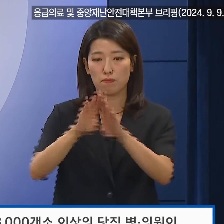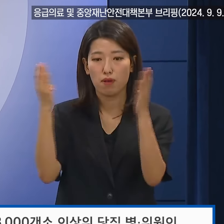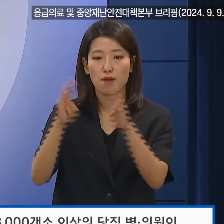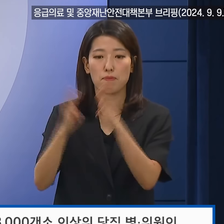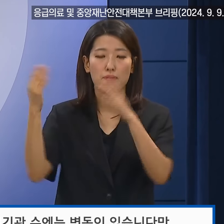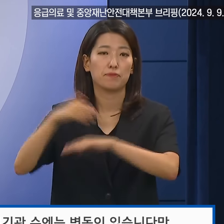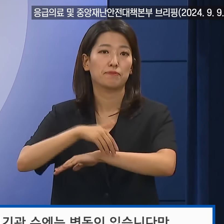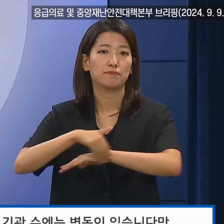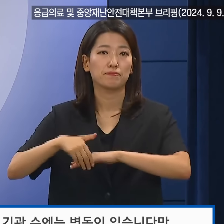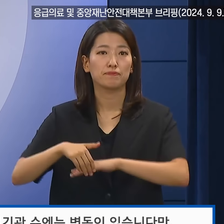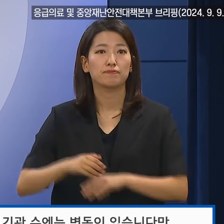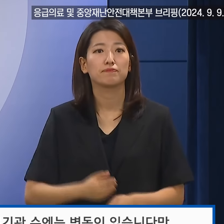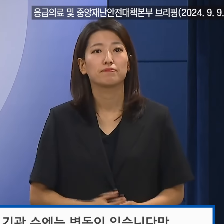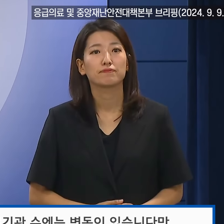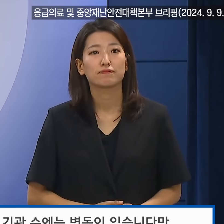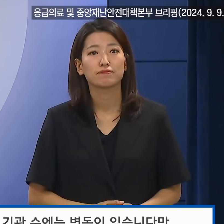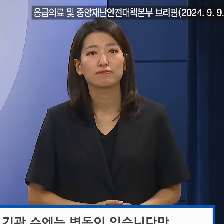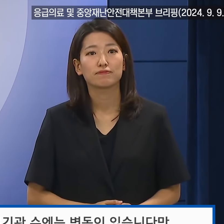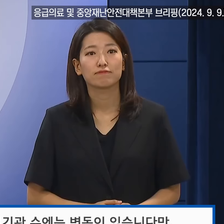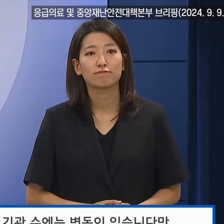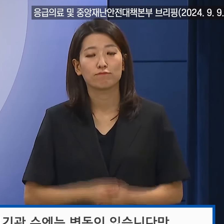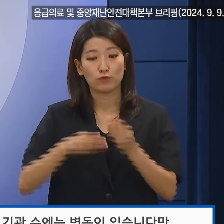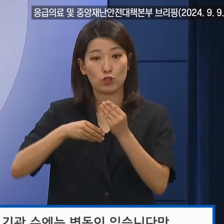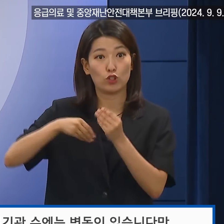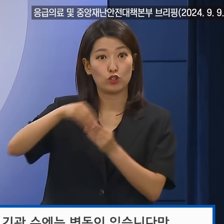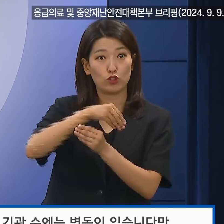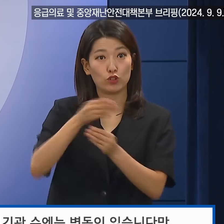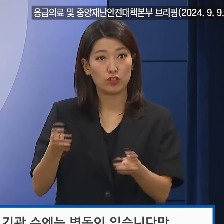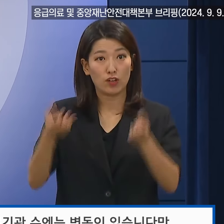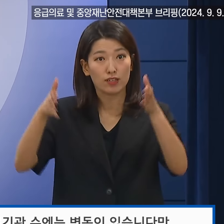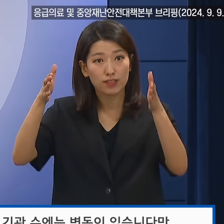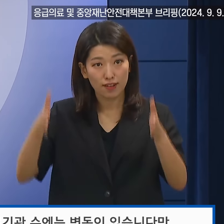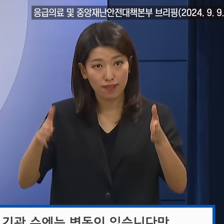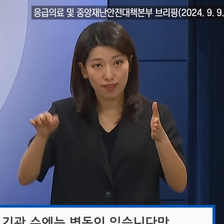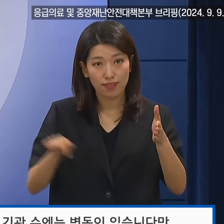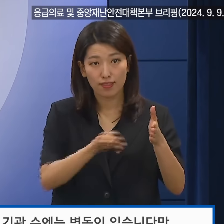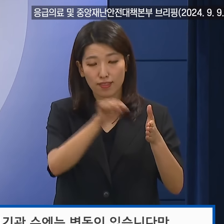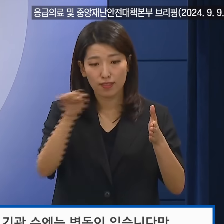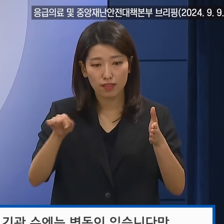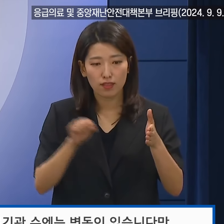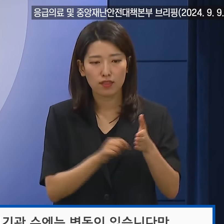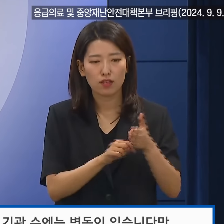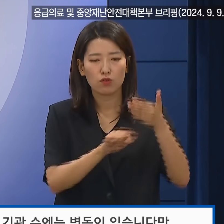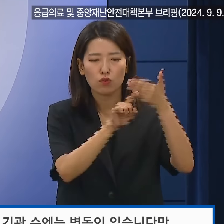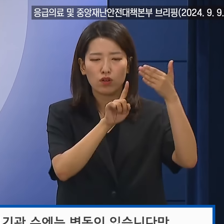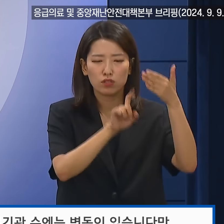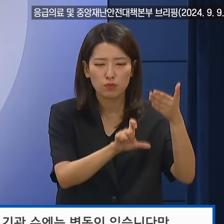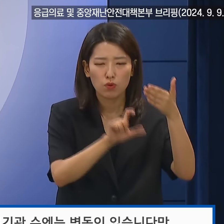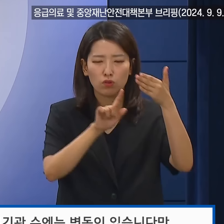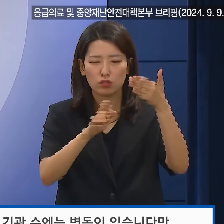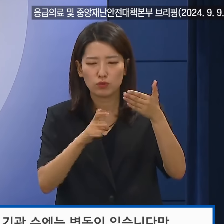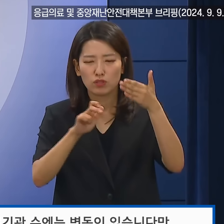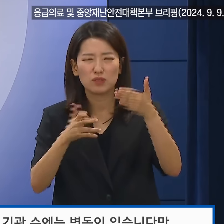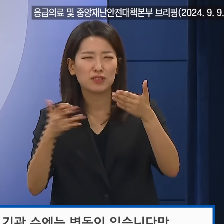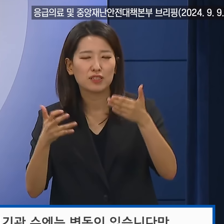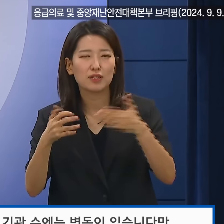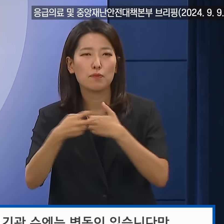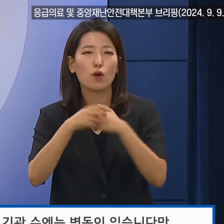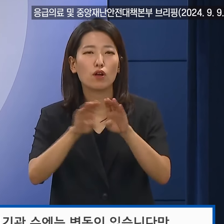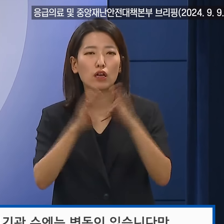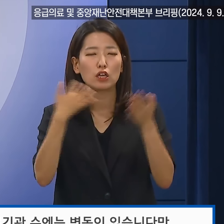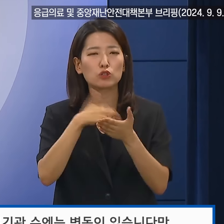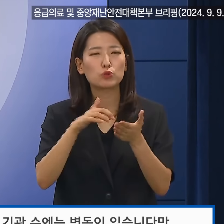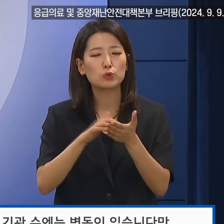운영됩니다. 또한 추석 연휴 동안 날짜에 따라 문 여는 의료기관 수에는 변동이